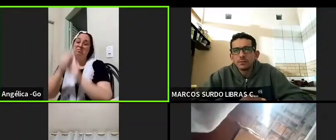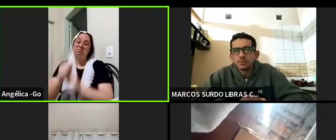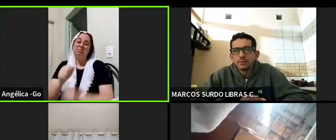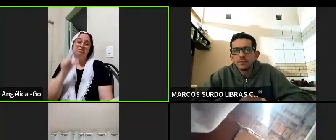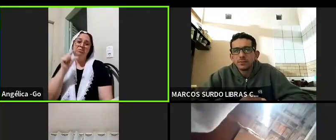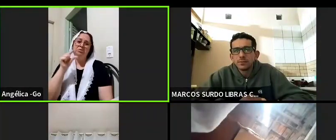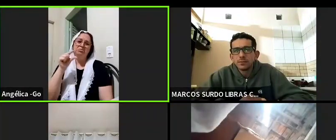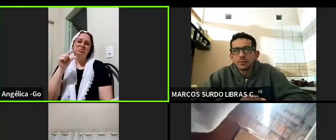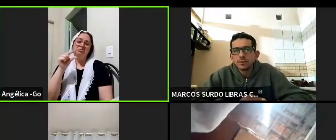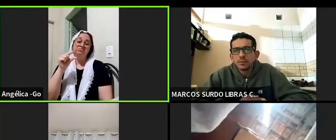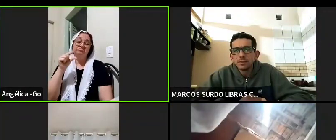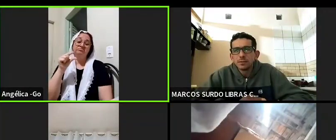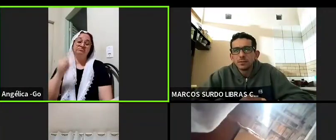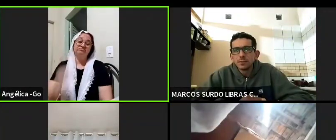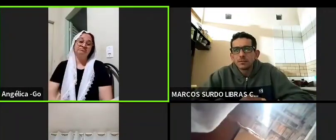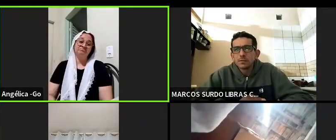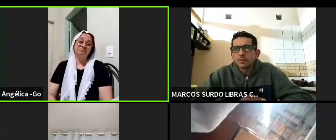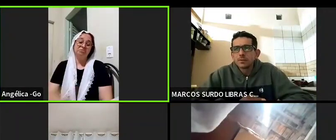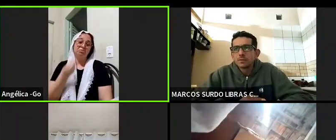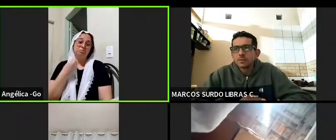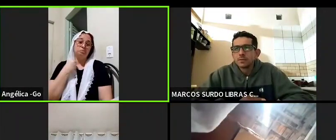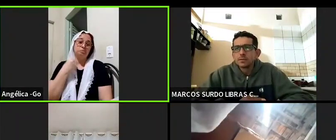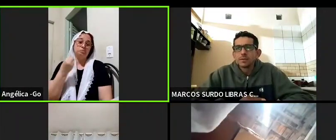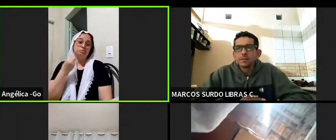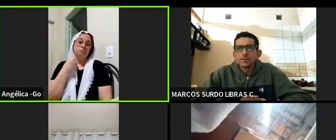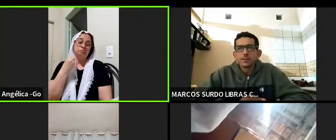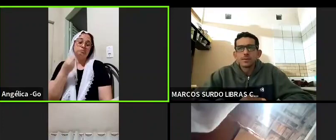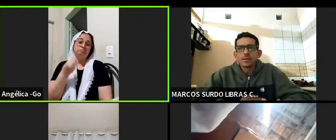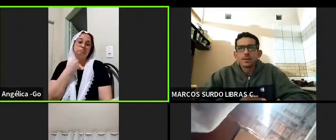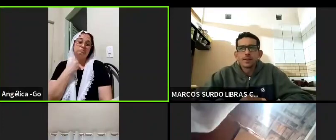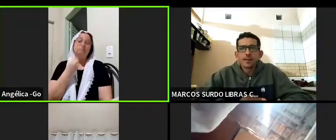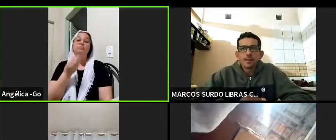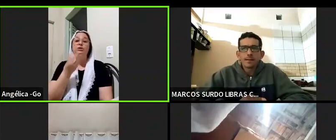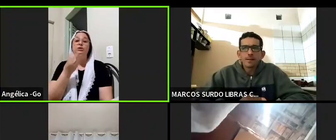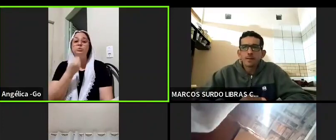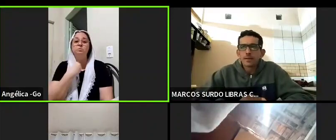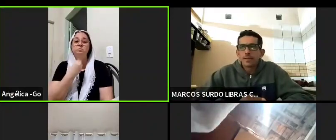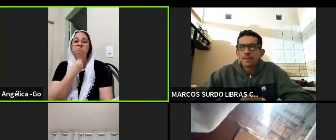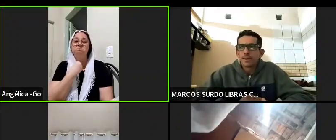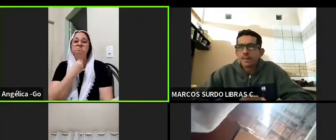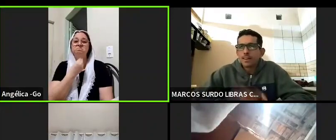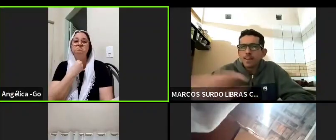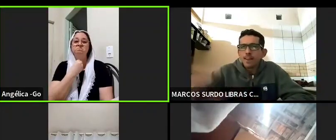Tuas forças são limitadas, mas quem está na tua frente sou eu.